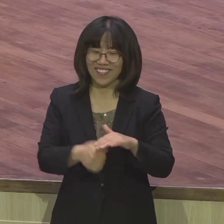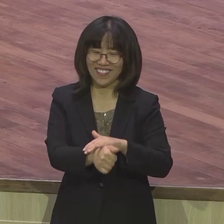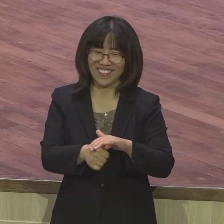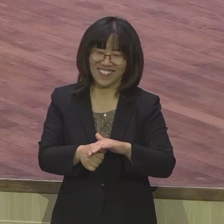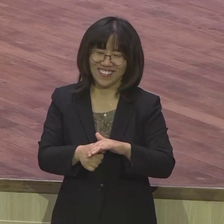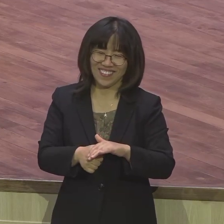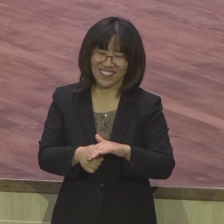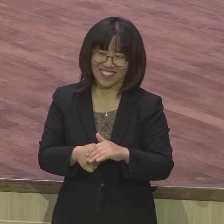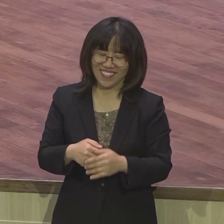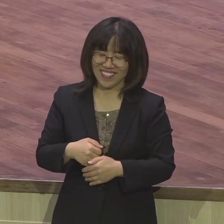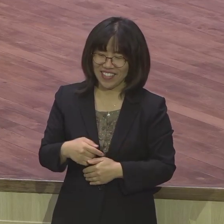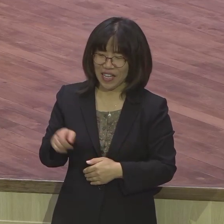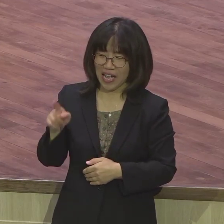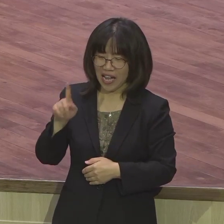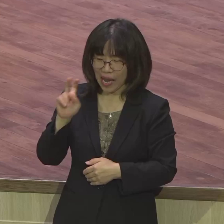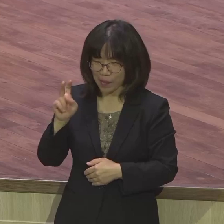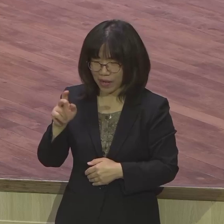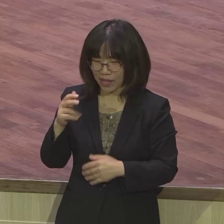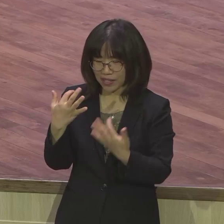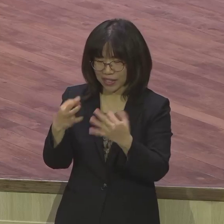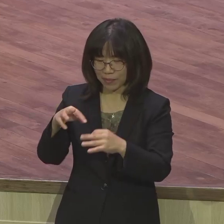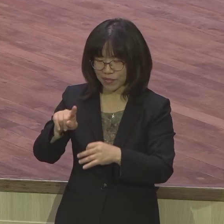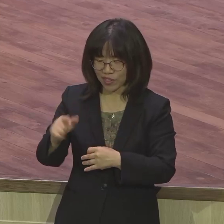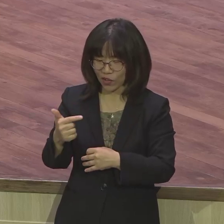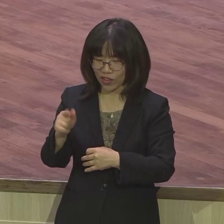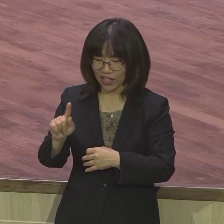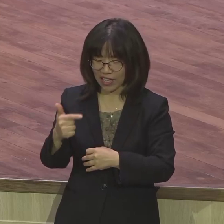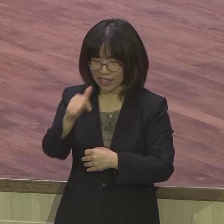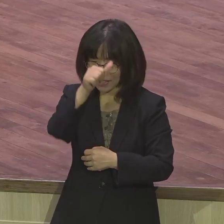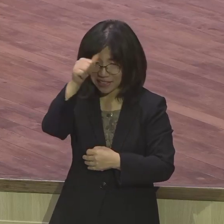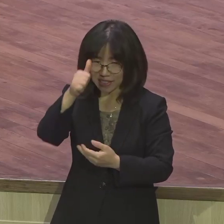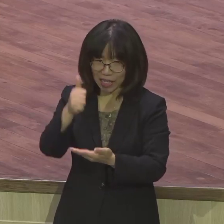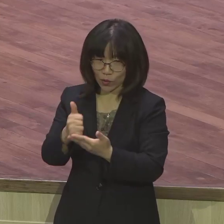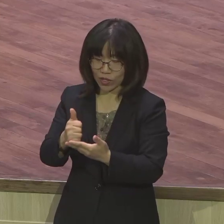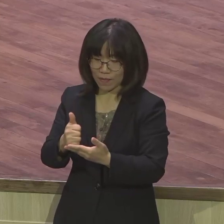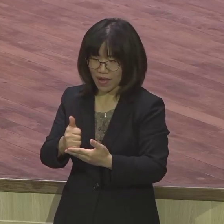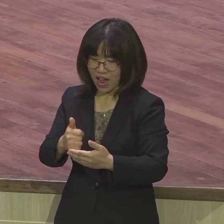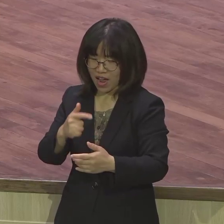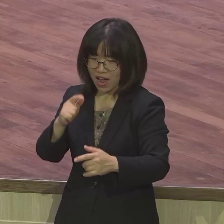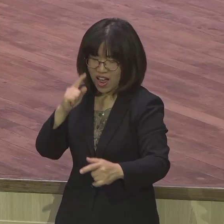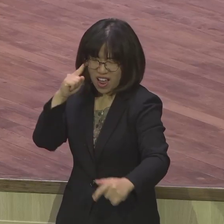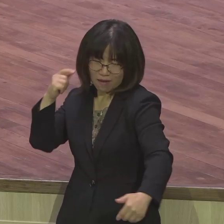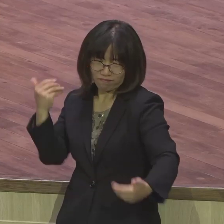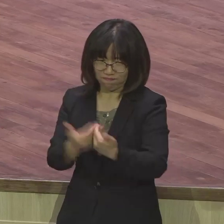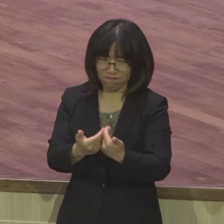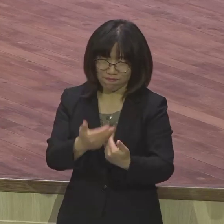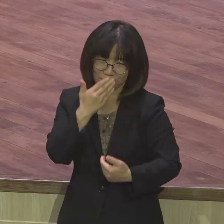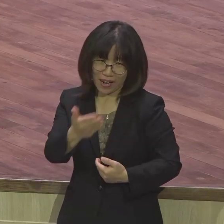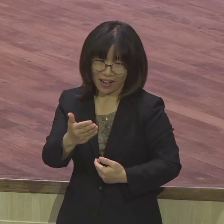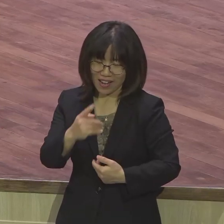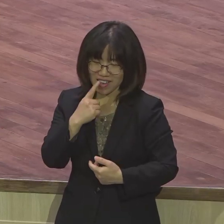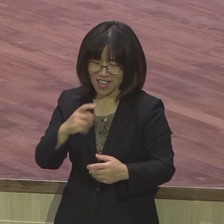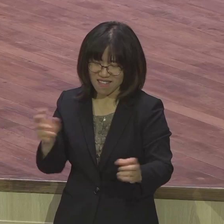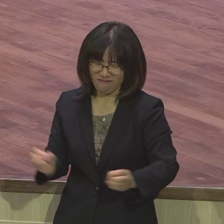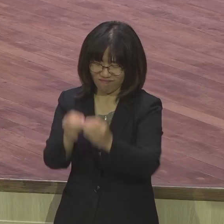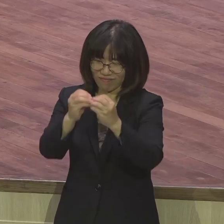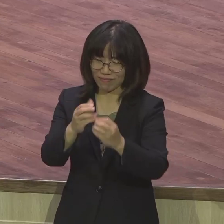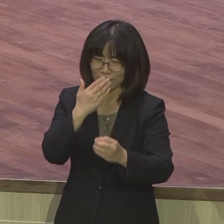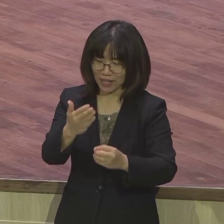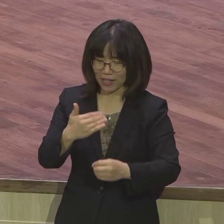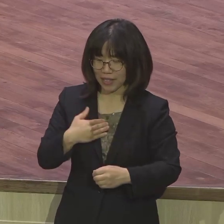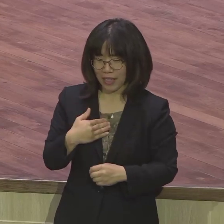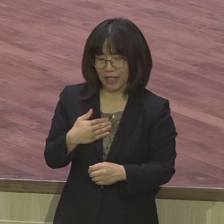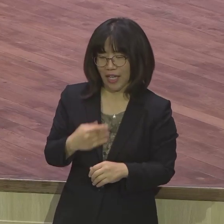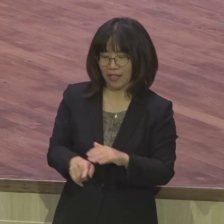우리 김선환 장로님 같으면 등치도 있고 영권이 있으셔가지고 뭐야 하면 뭐야 이렇게 하면 되는데 저는 이렇게 탁 쓰고